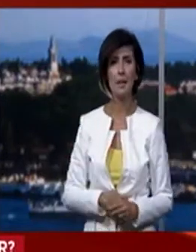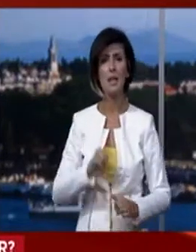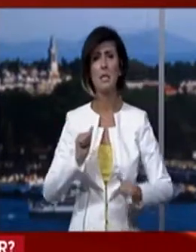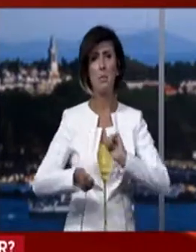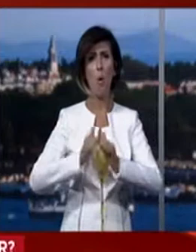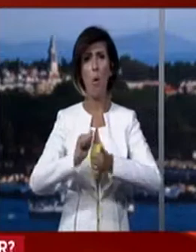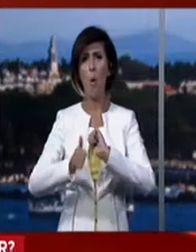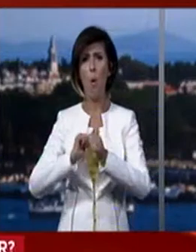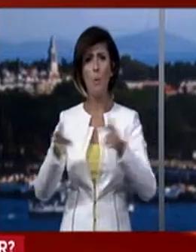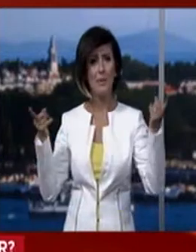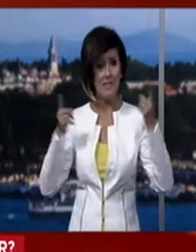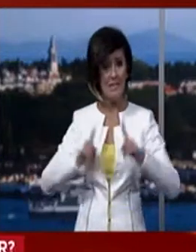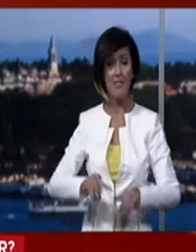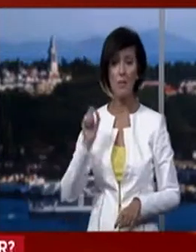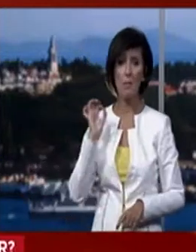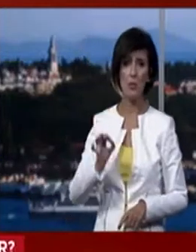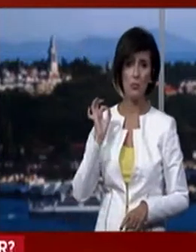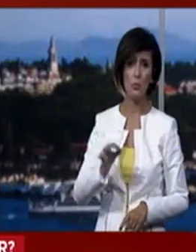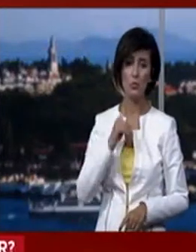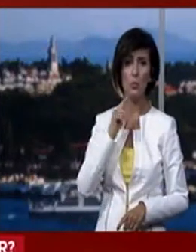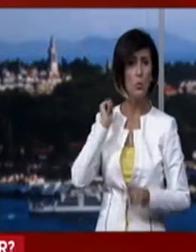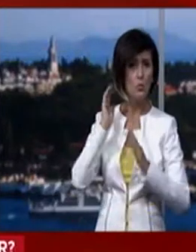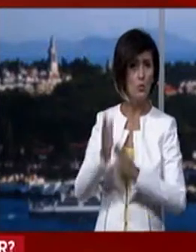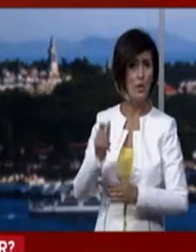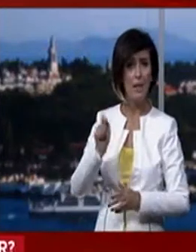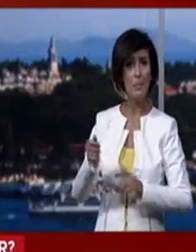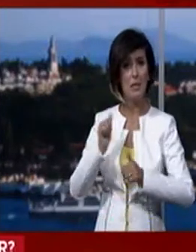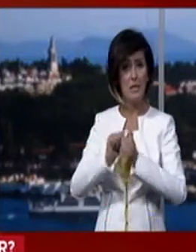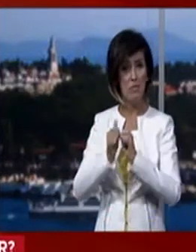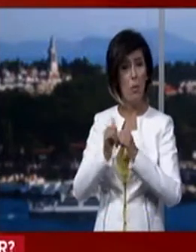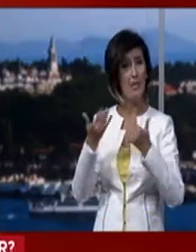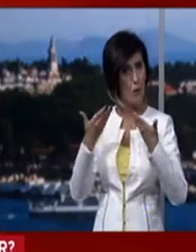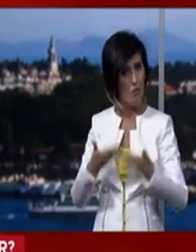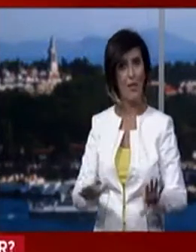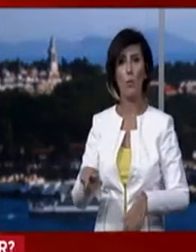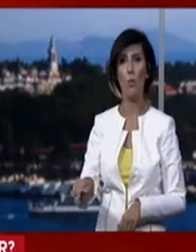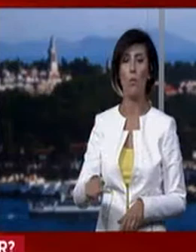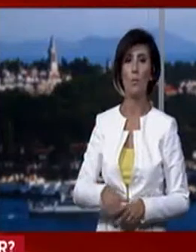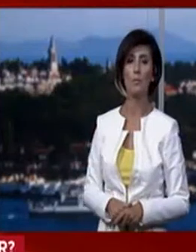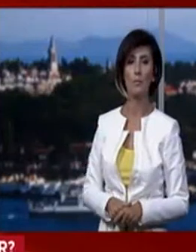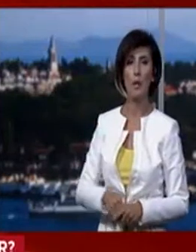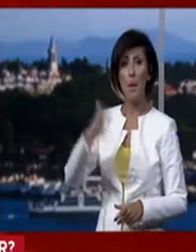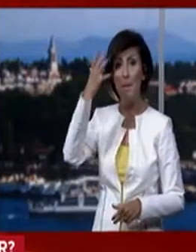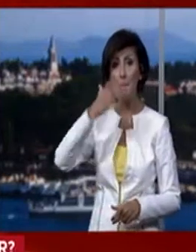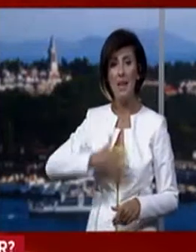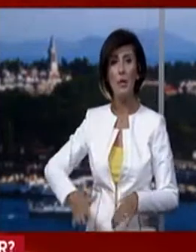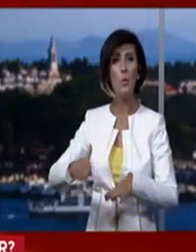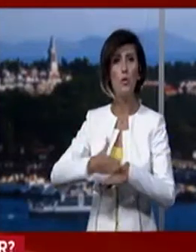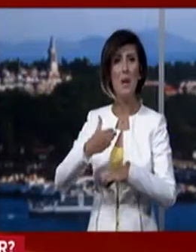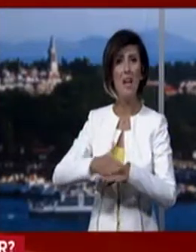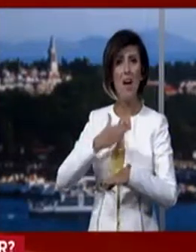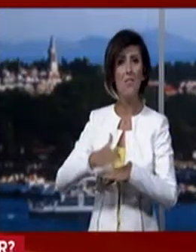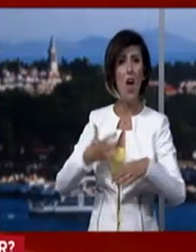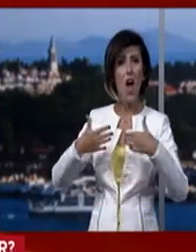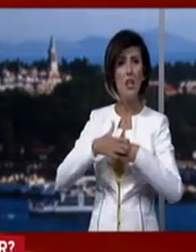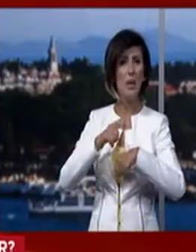Egzersiz ise zayıflamanın olmazsa olmazı. Sürekli yapılan spor kilo verdiriyor. Metabolizmamızın yavaşladığı